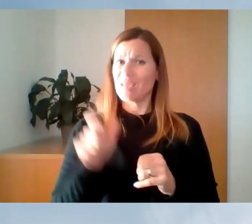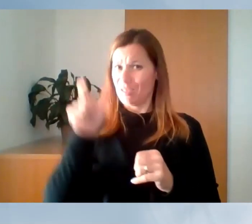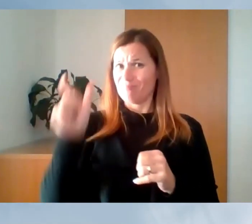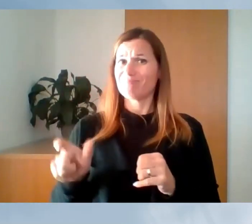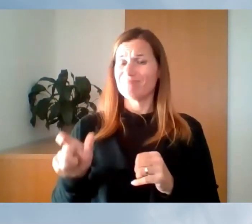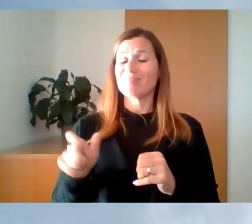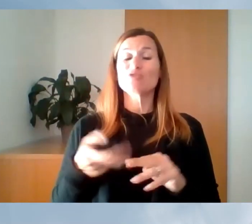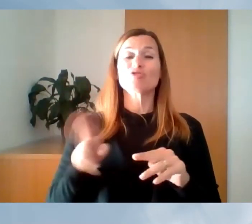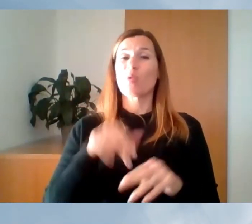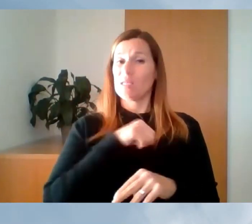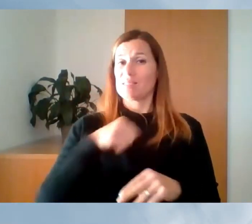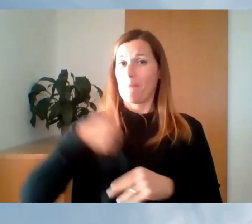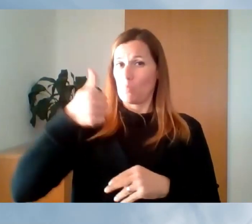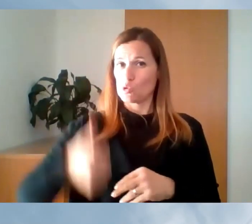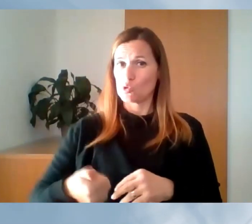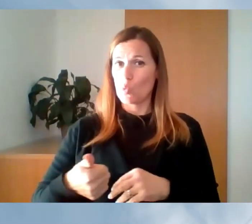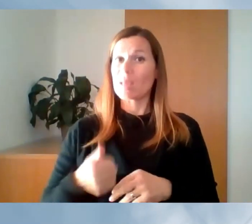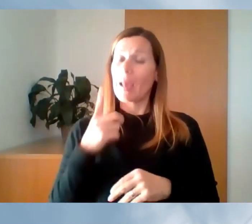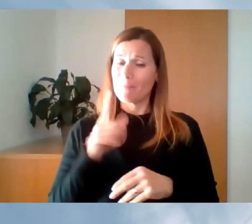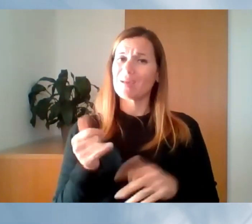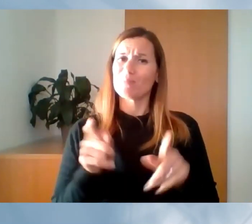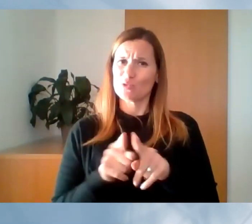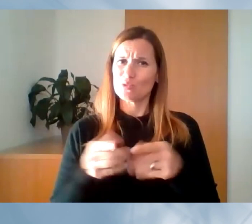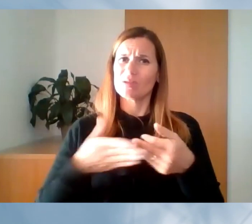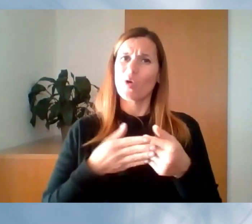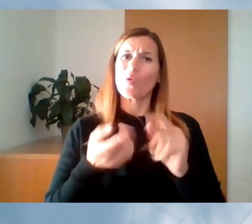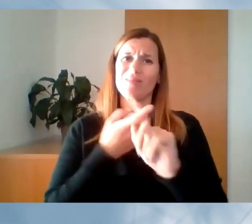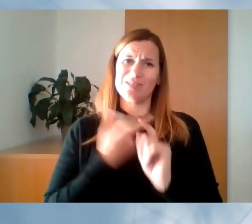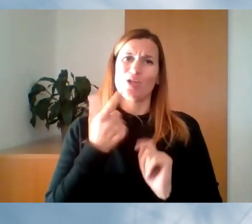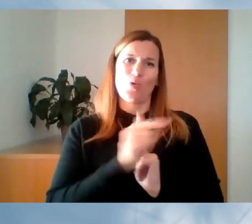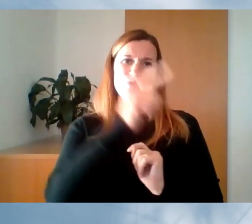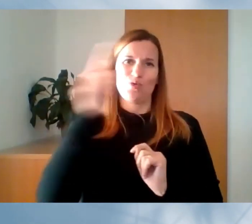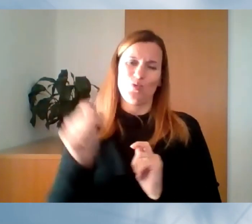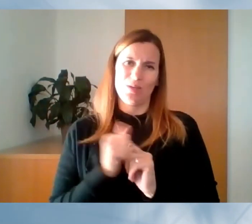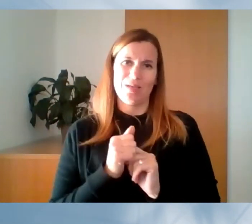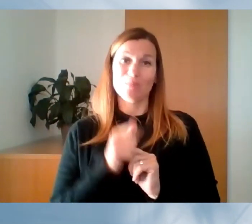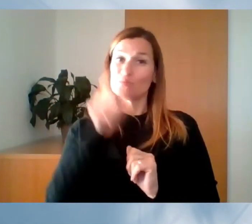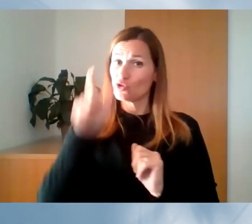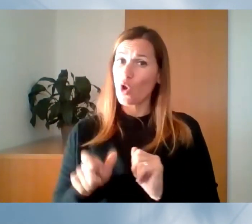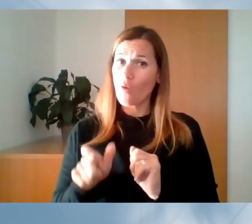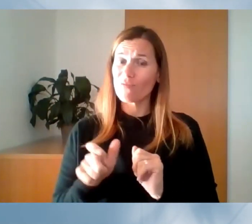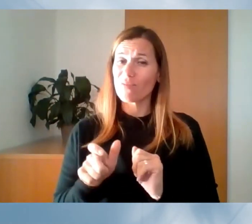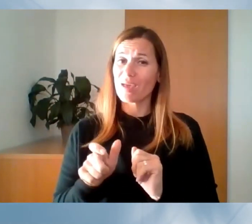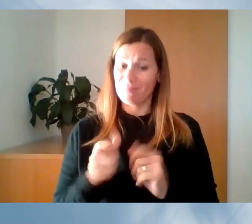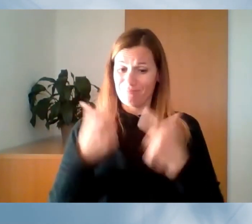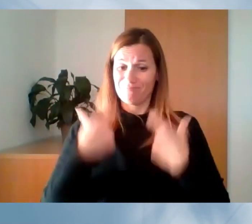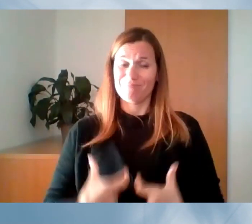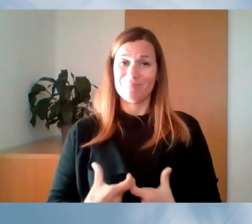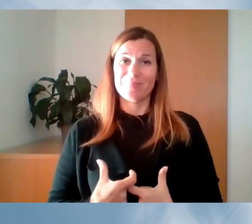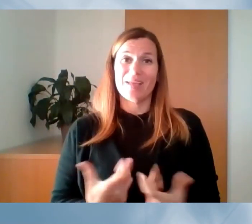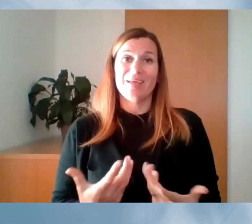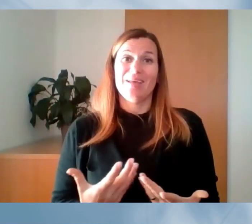čim bolj samostojen, vendar pa je tudi prav tako od drugih odvisen. Človek je bitje,